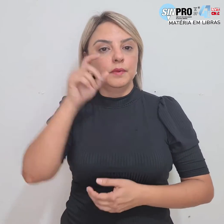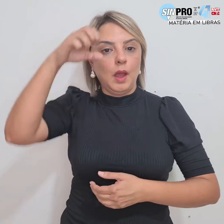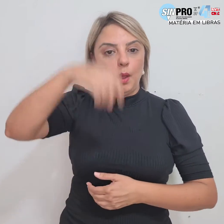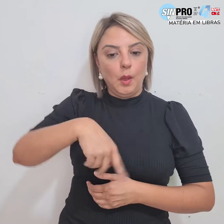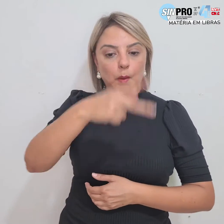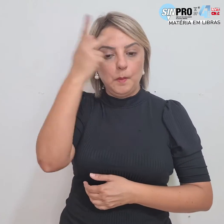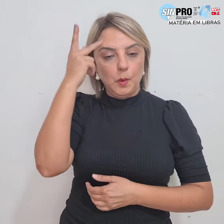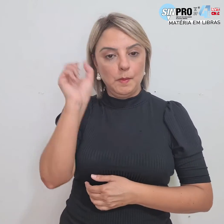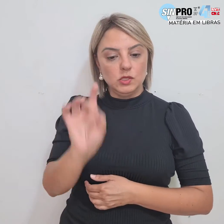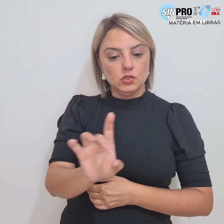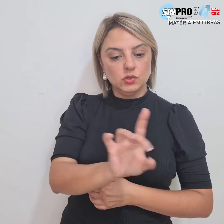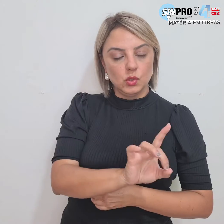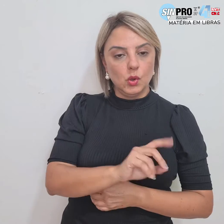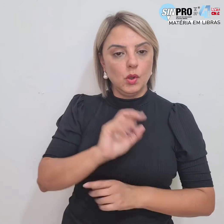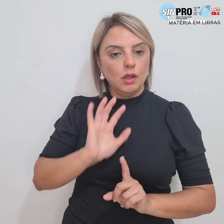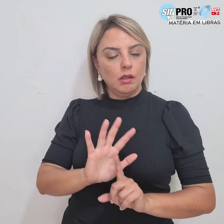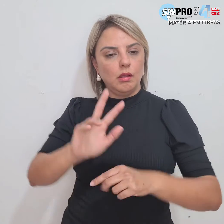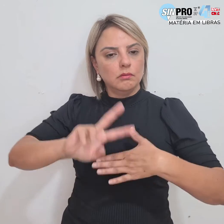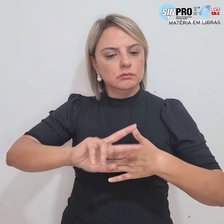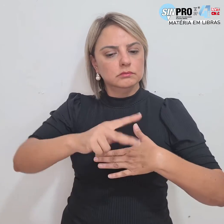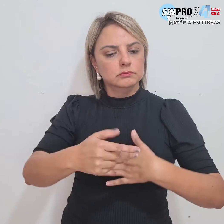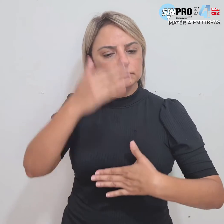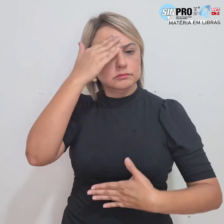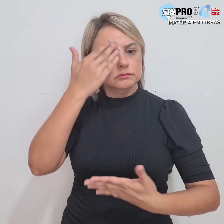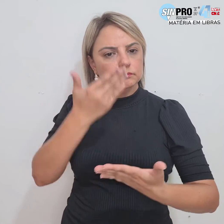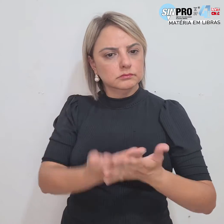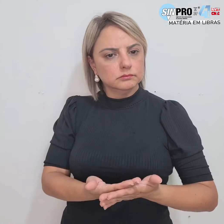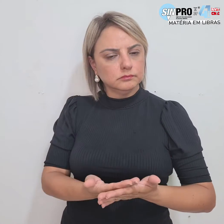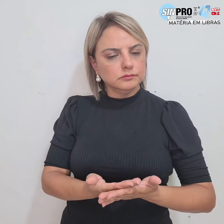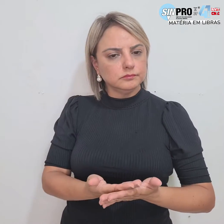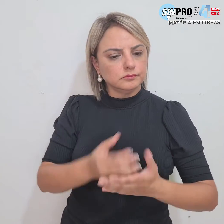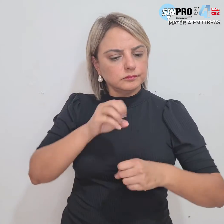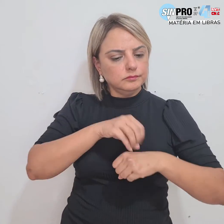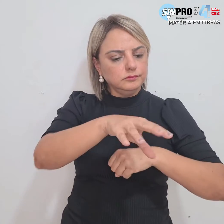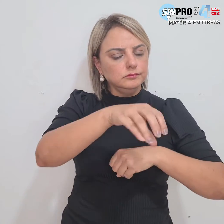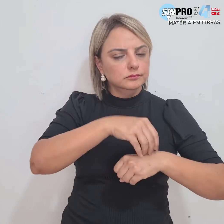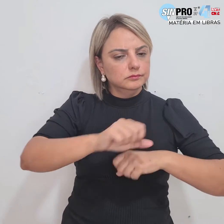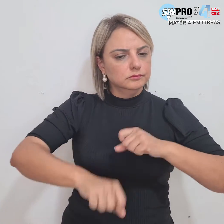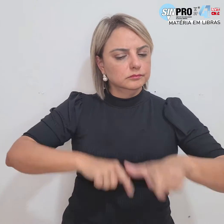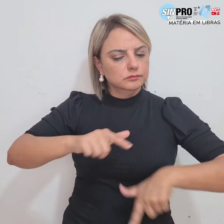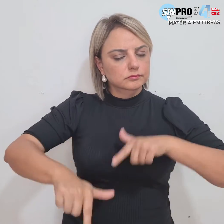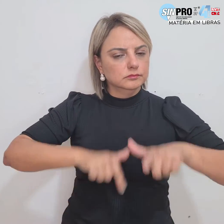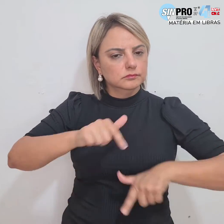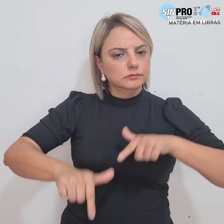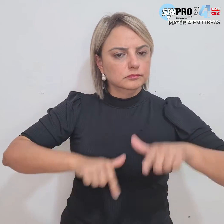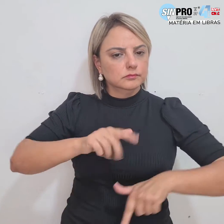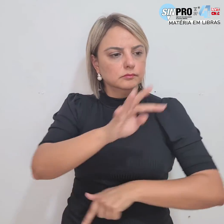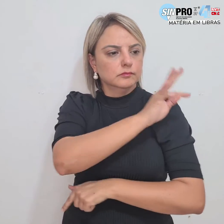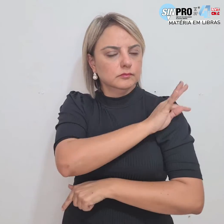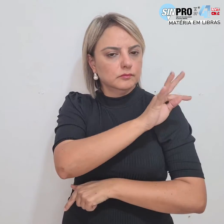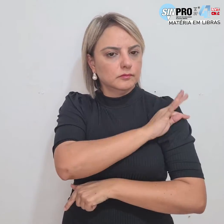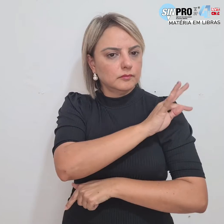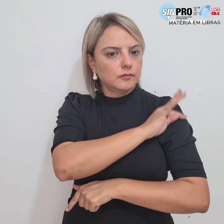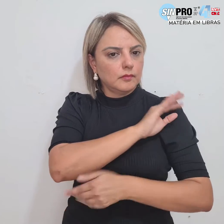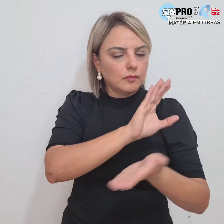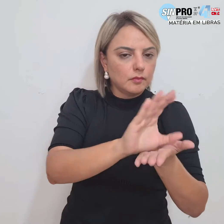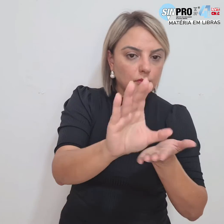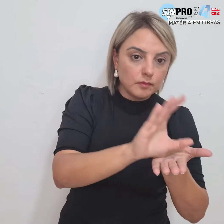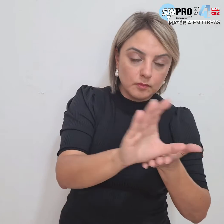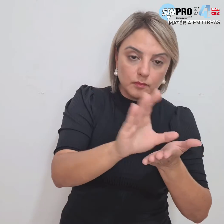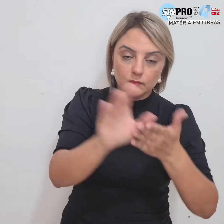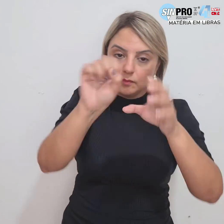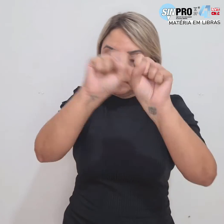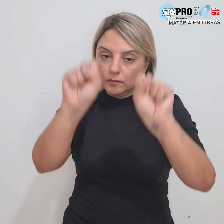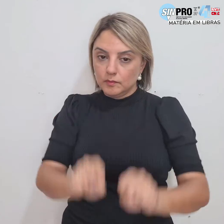equivalente de interrupção por consumidor, que reflete a confiabilidade do fornecimento, a dedicação do seu quadro técnico